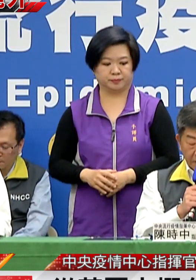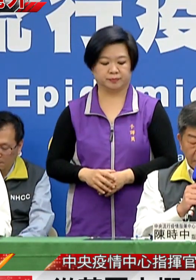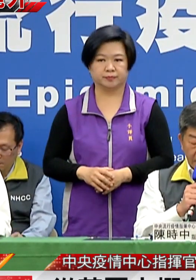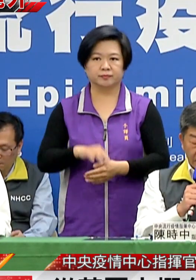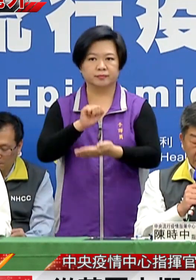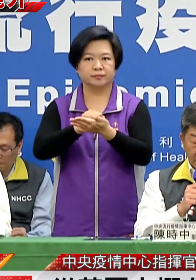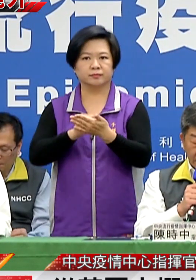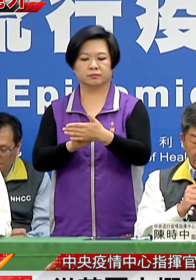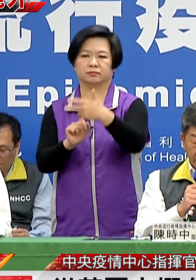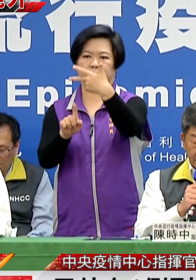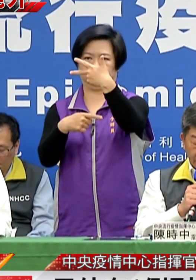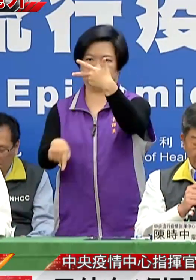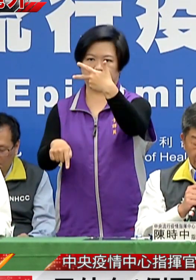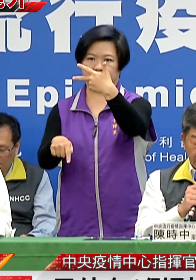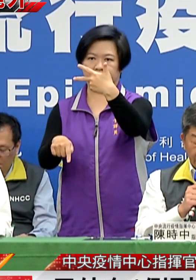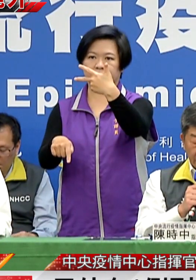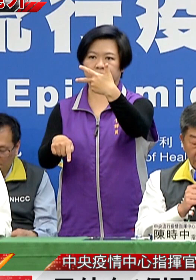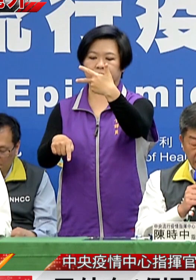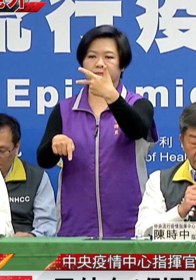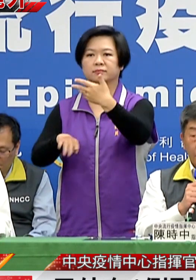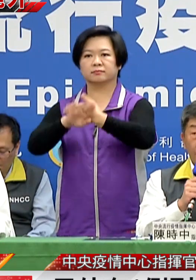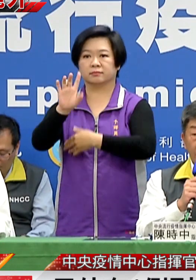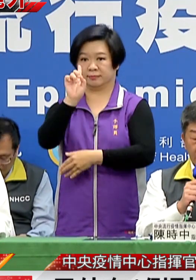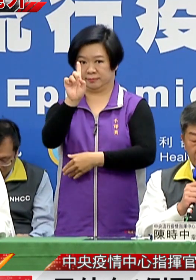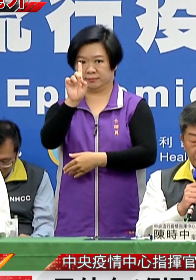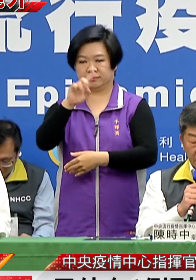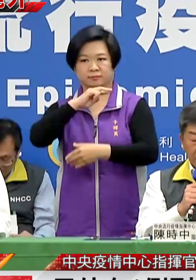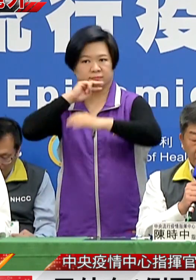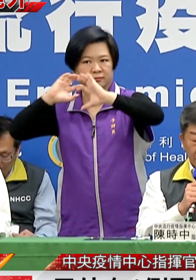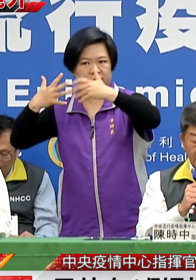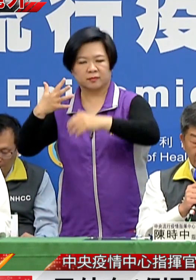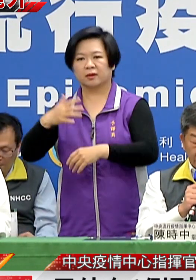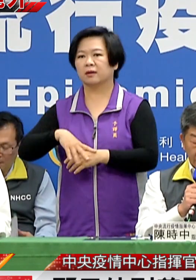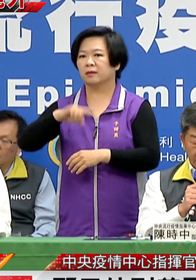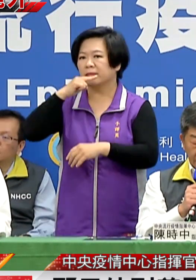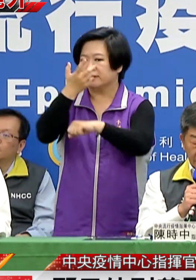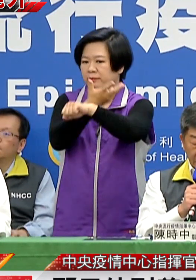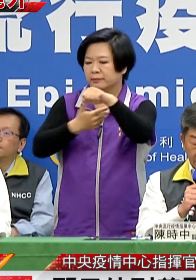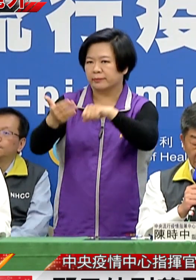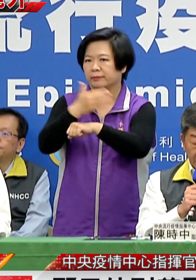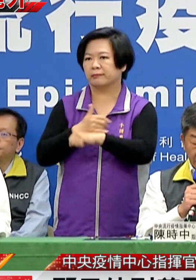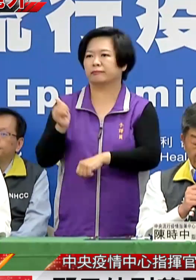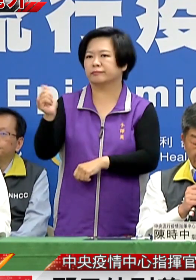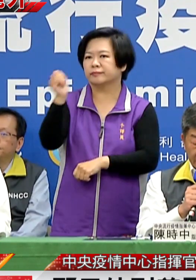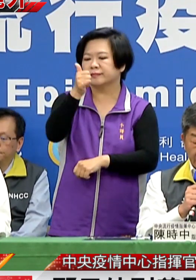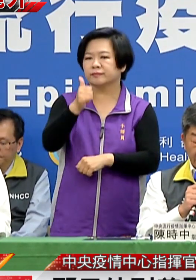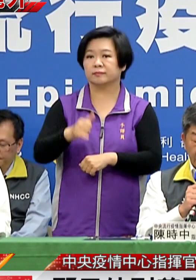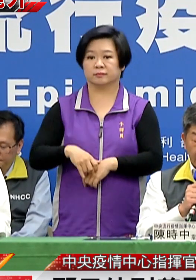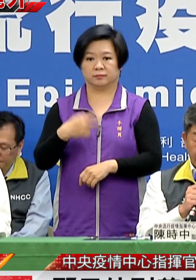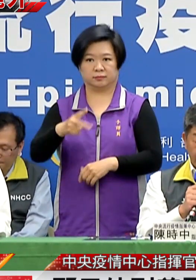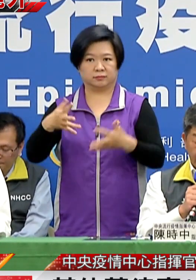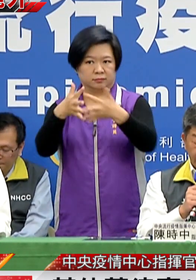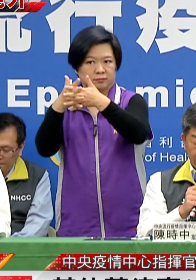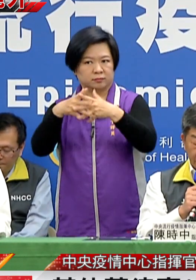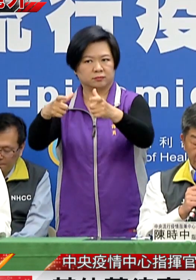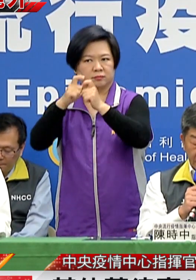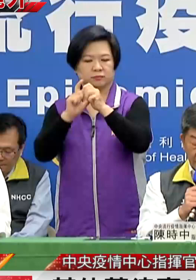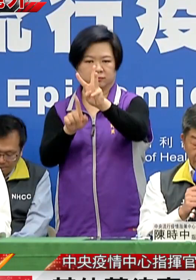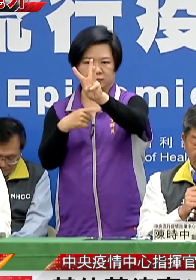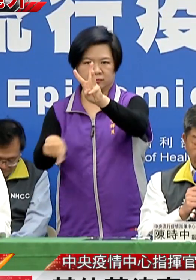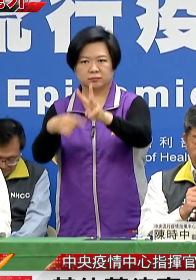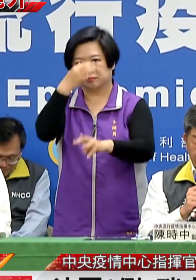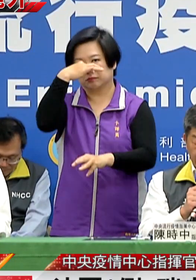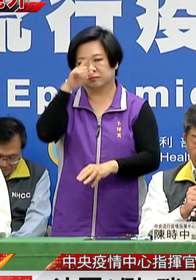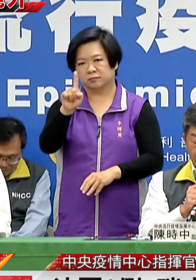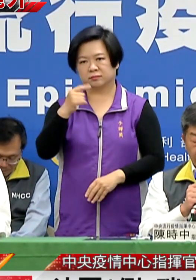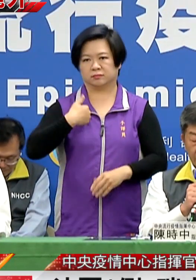哦，有七例，哈，那另外有因为有例到英国到冰岛，哈，那另外到美国的有三例，啊，其他菲律宾一